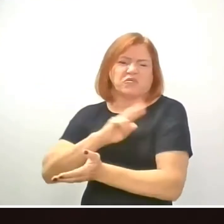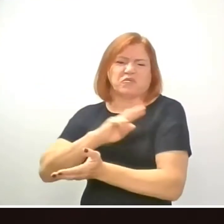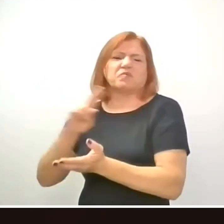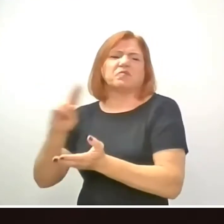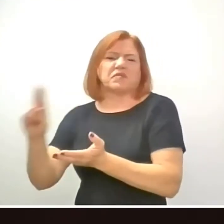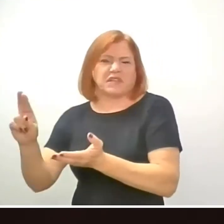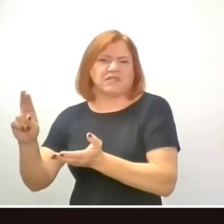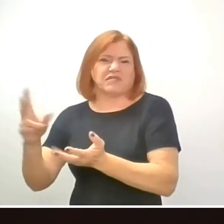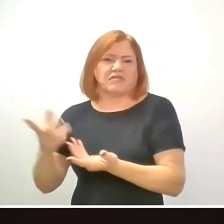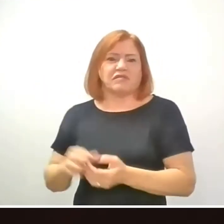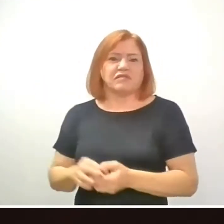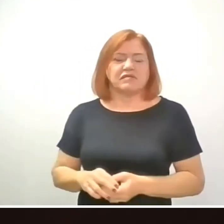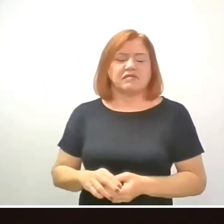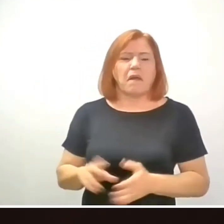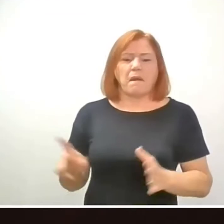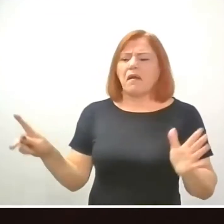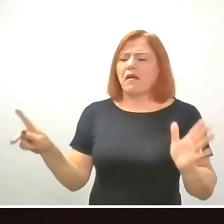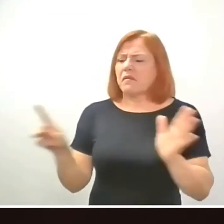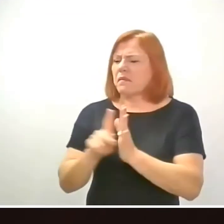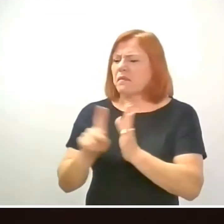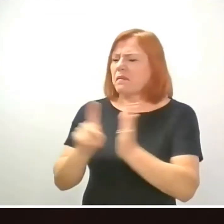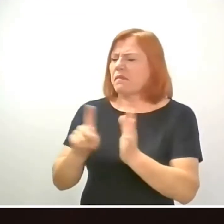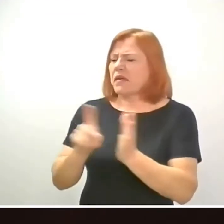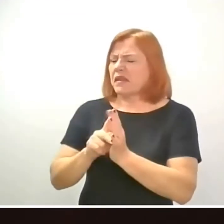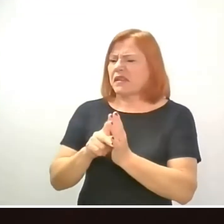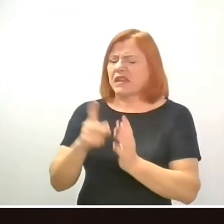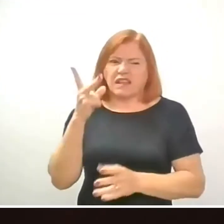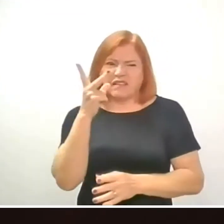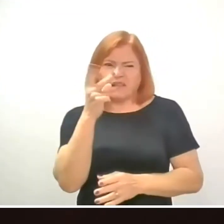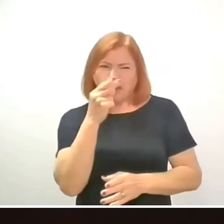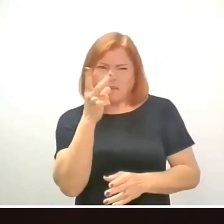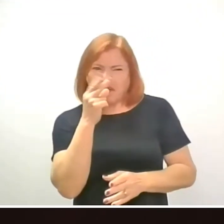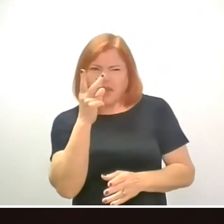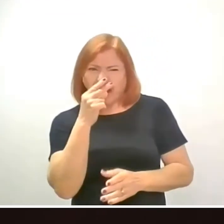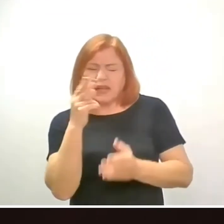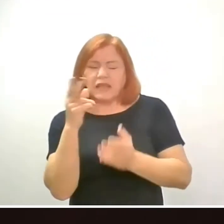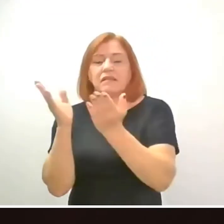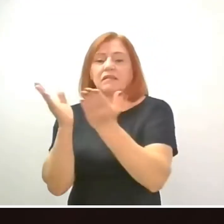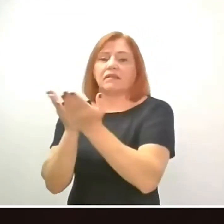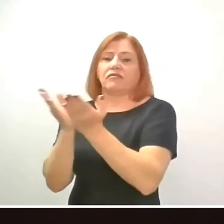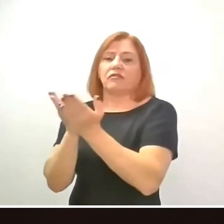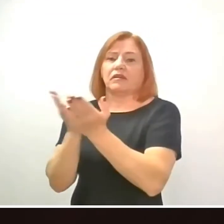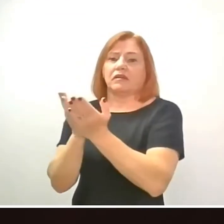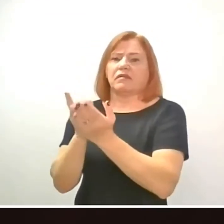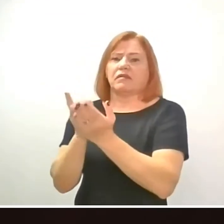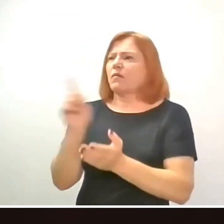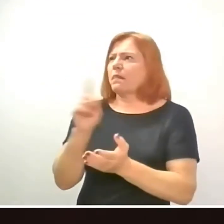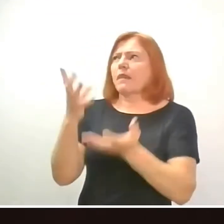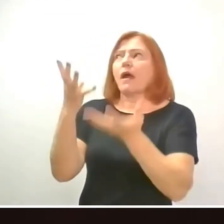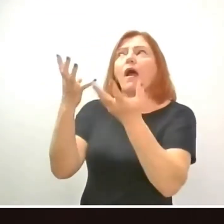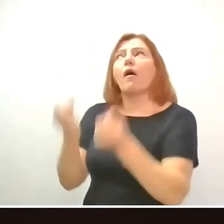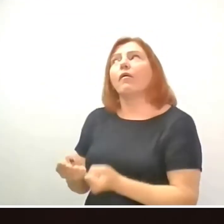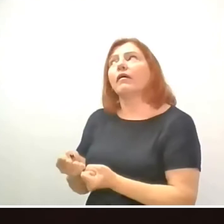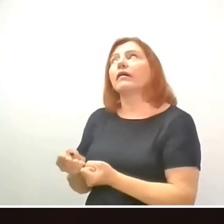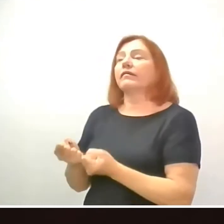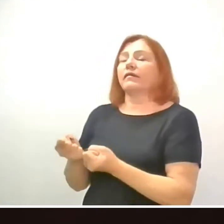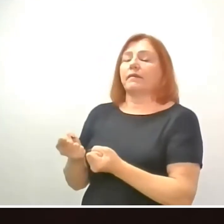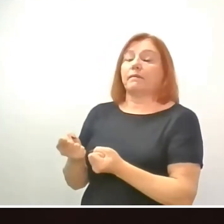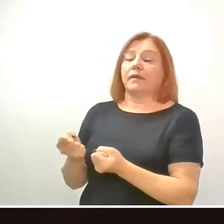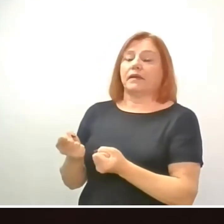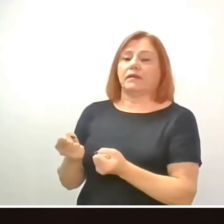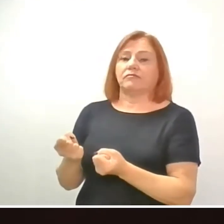que pertencem à aparência de ser cristão. Vocês entenderam? Todo aquele que parece alguma